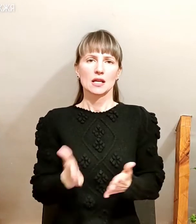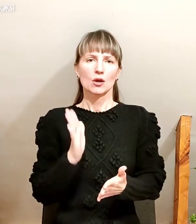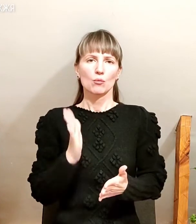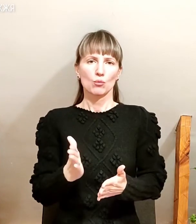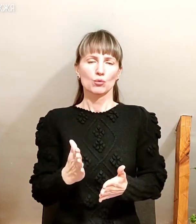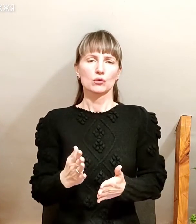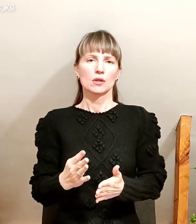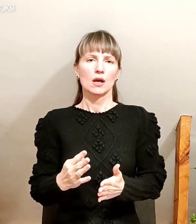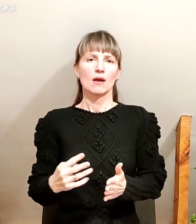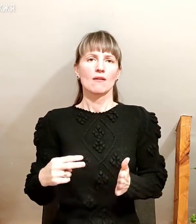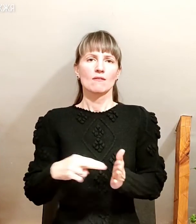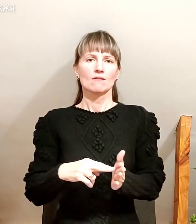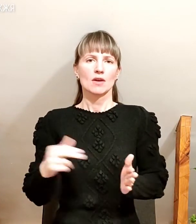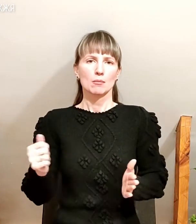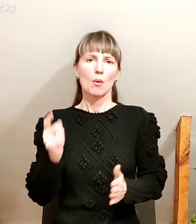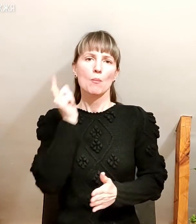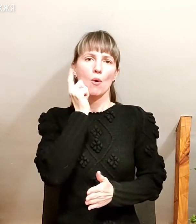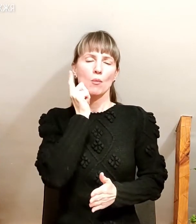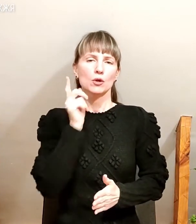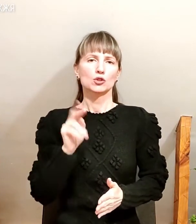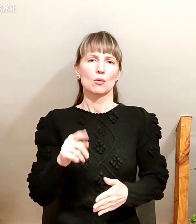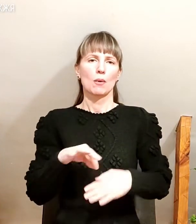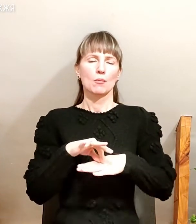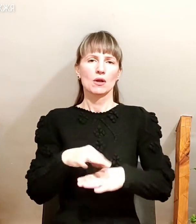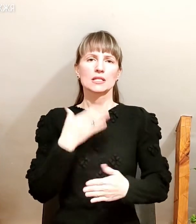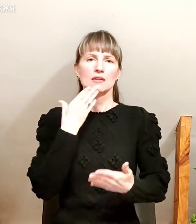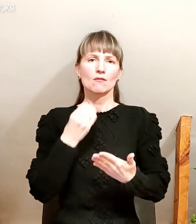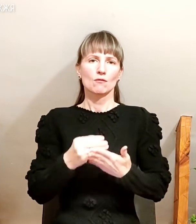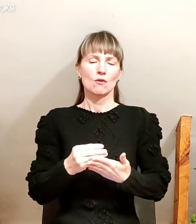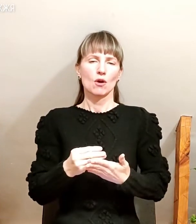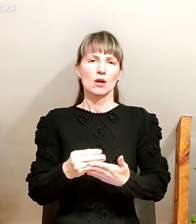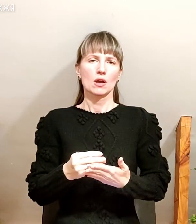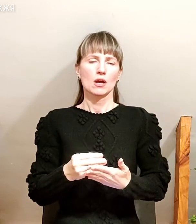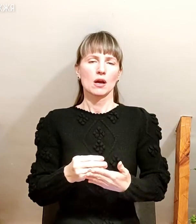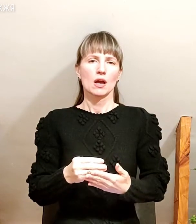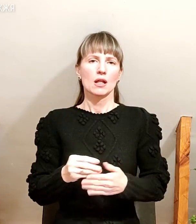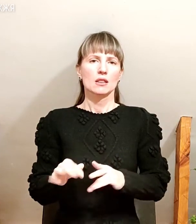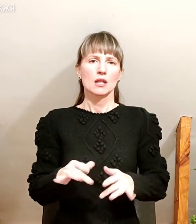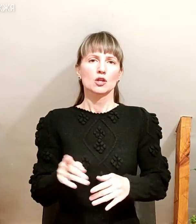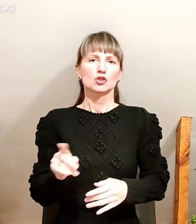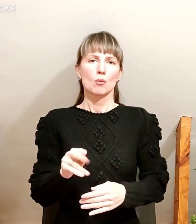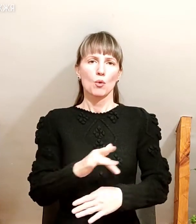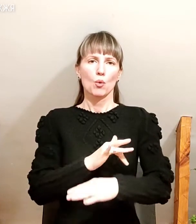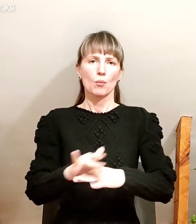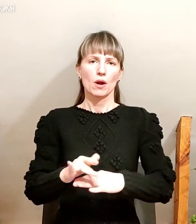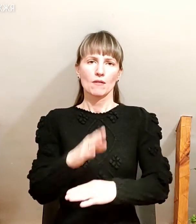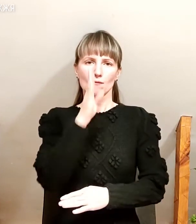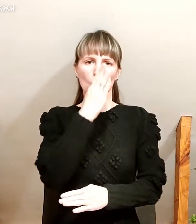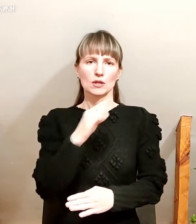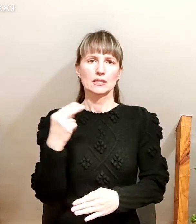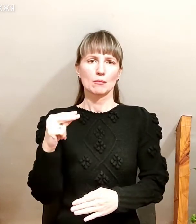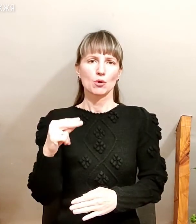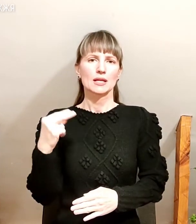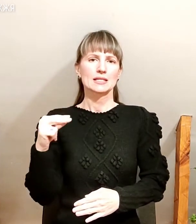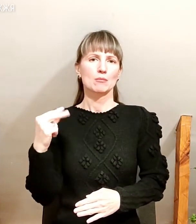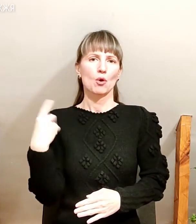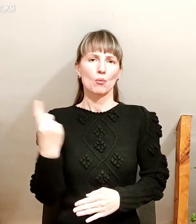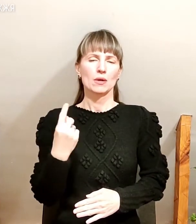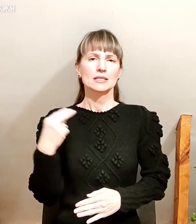зв'язку для проведення силових операцій по зачистці ворога в місті Запоріжжі та в області. Запоріжці, не панікуйте,